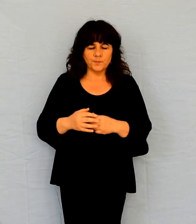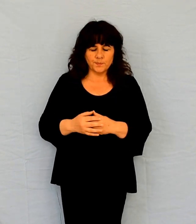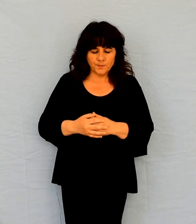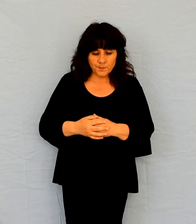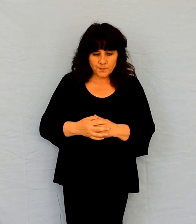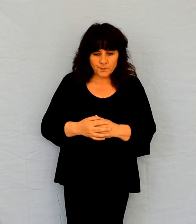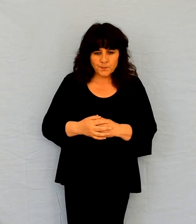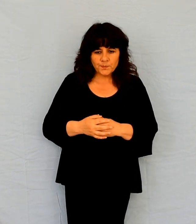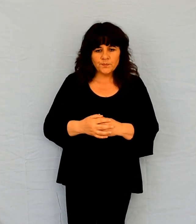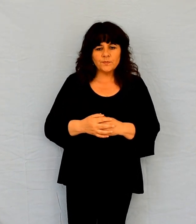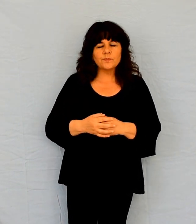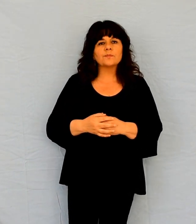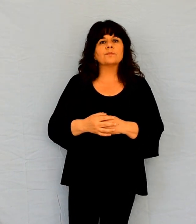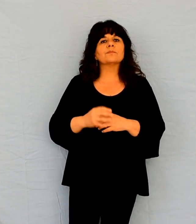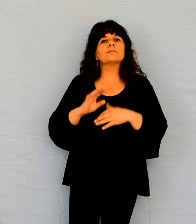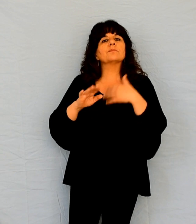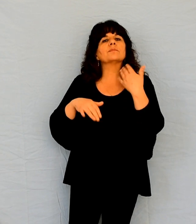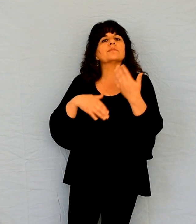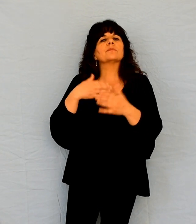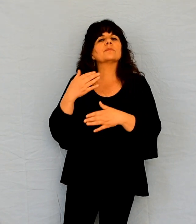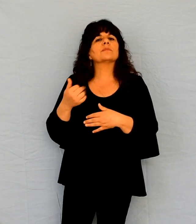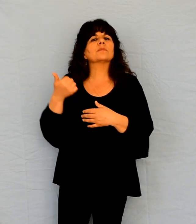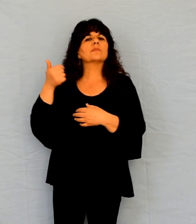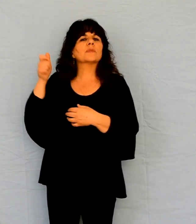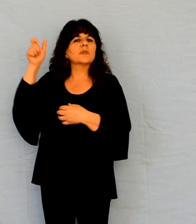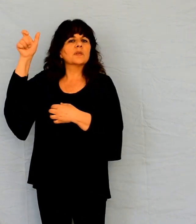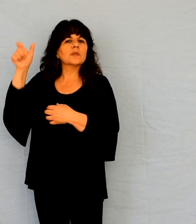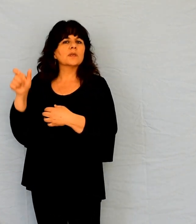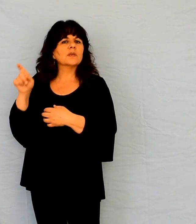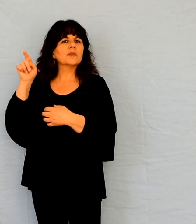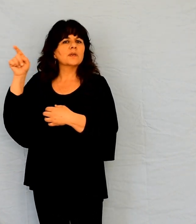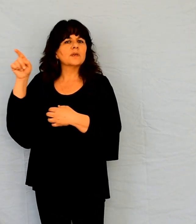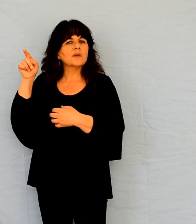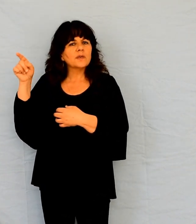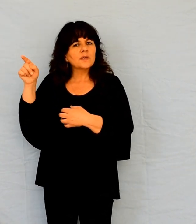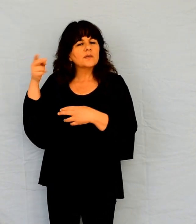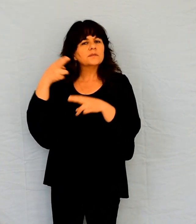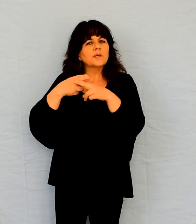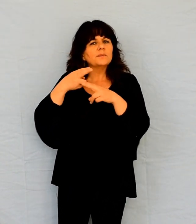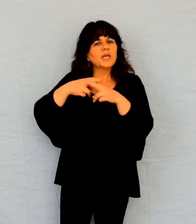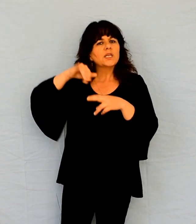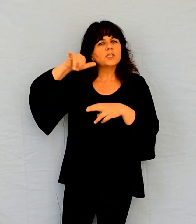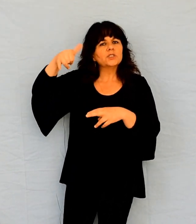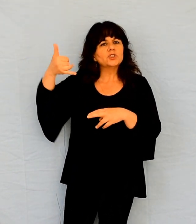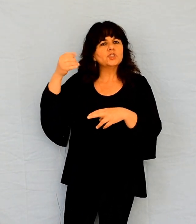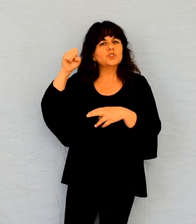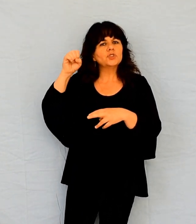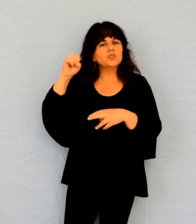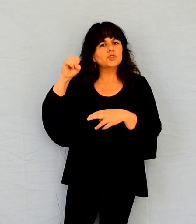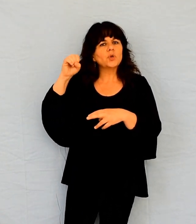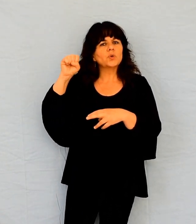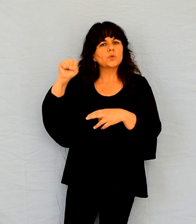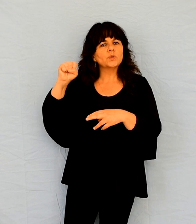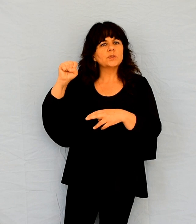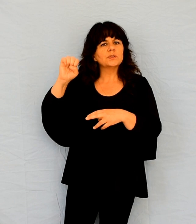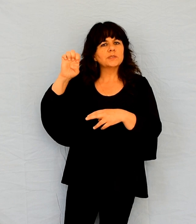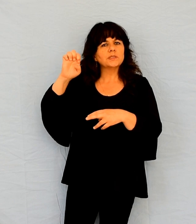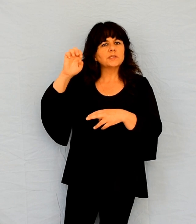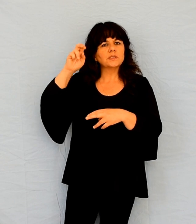Alors arriva un membre du conseil nommé Joseph. C'était un homme bon et juste,